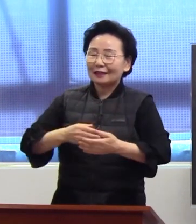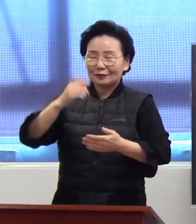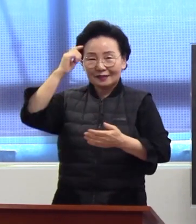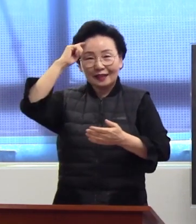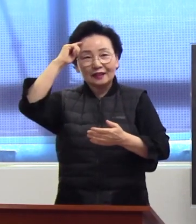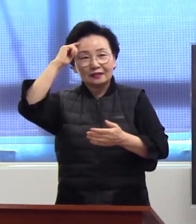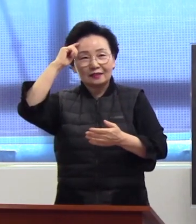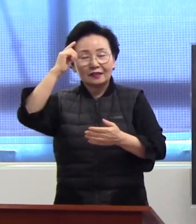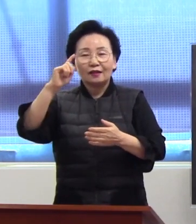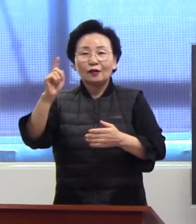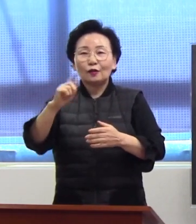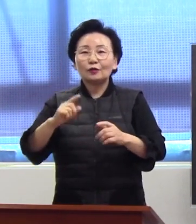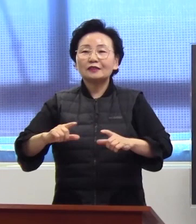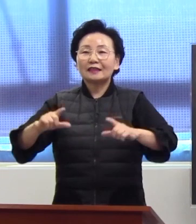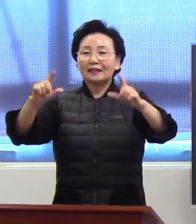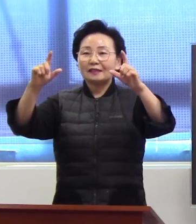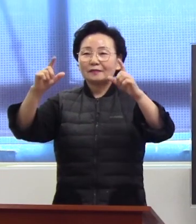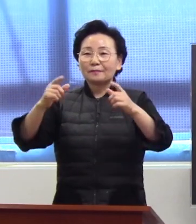보다 생각을 했는데 어느 날